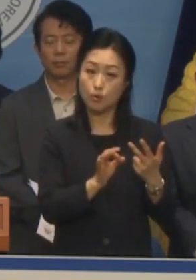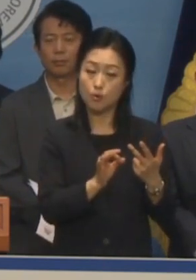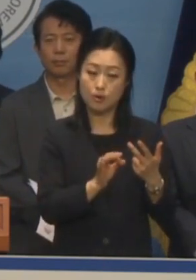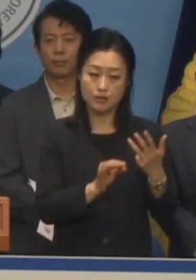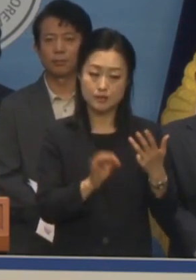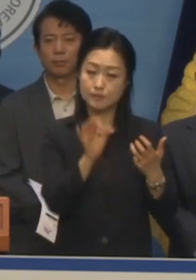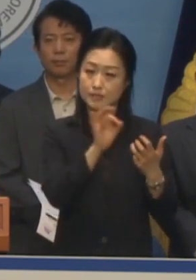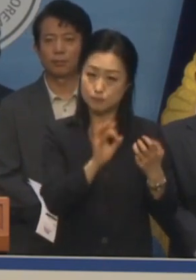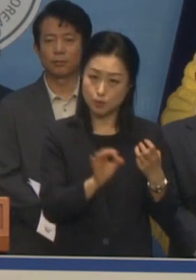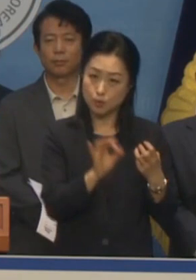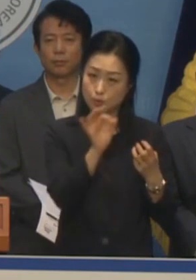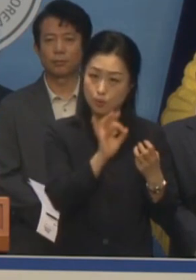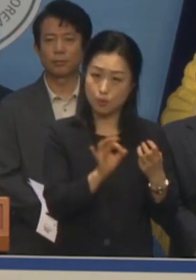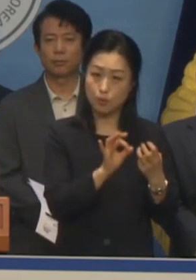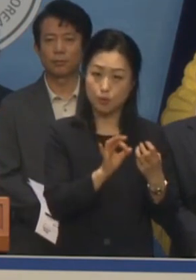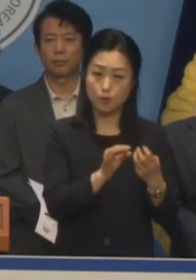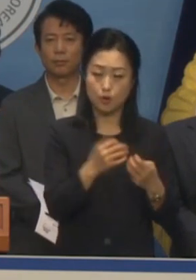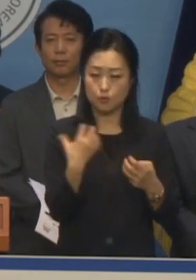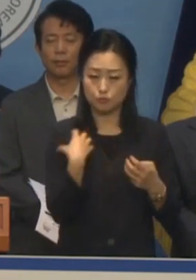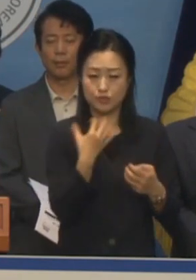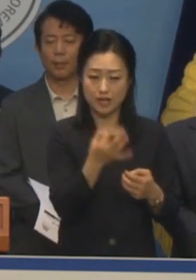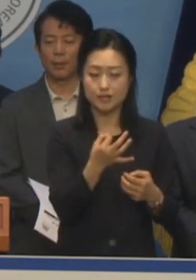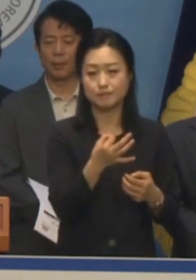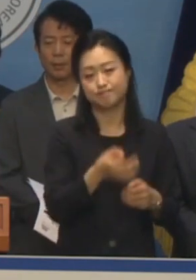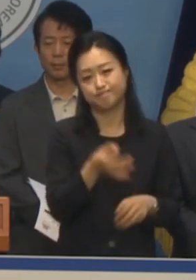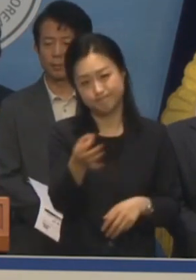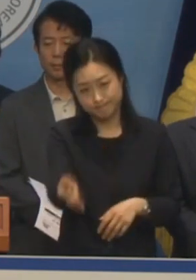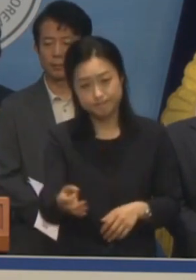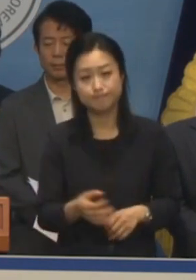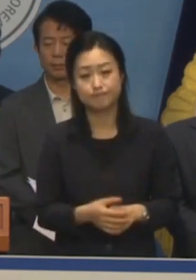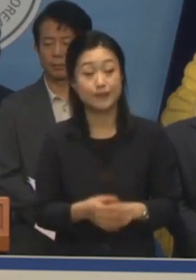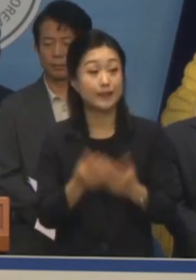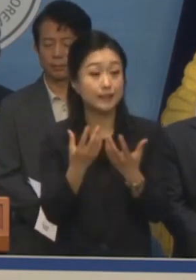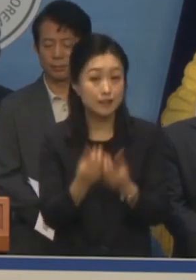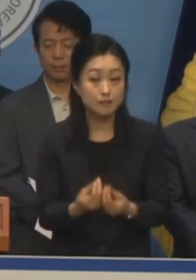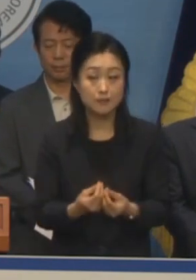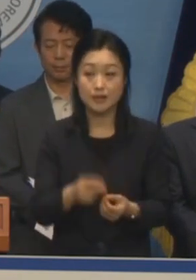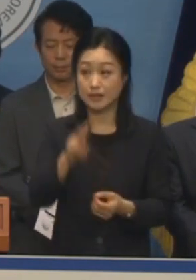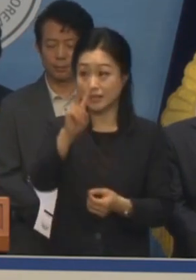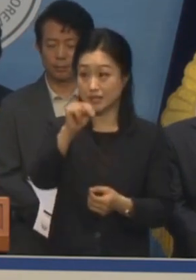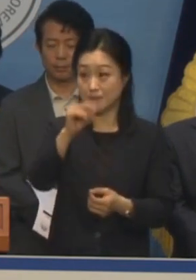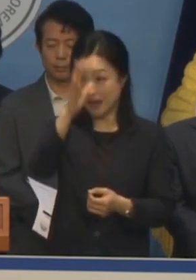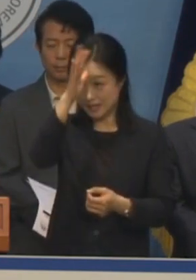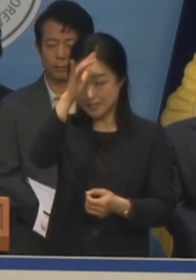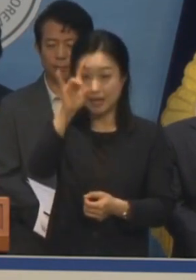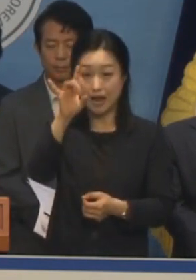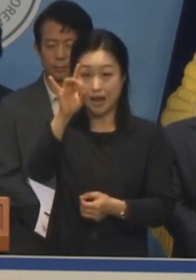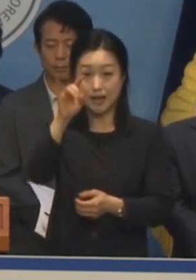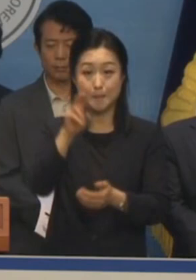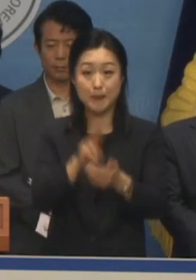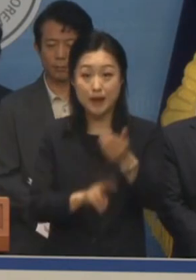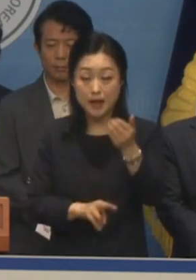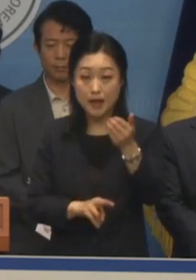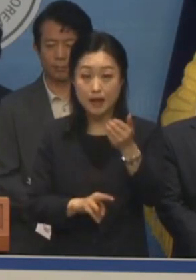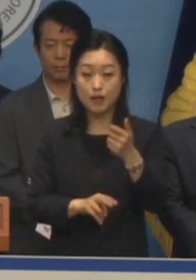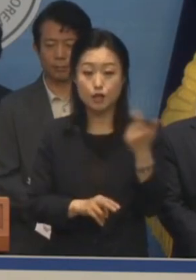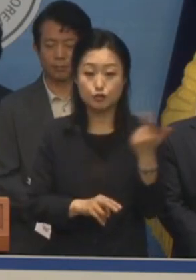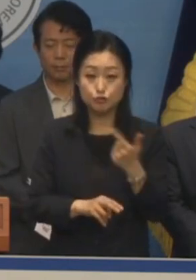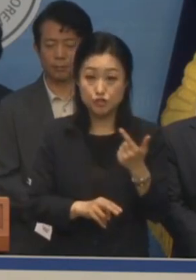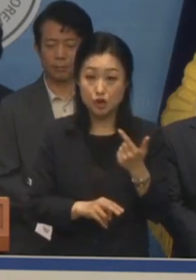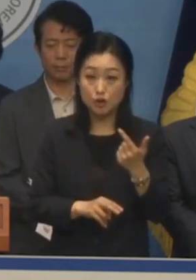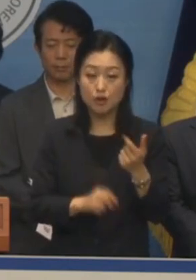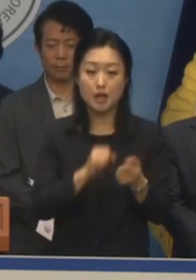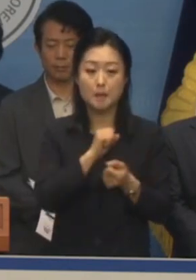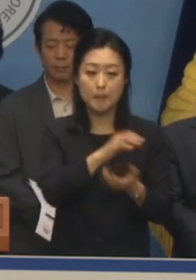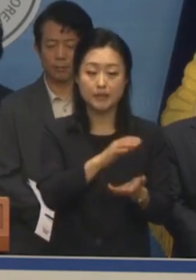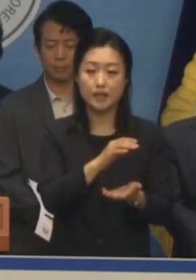27%에서 30%에 가까운 부담금을 전가하고 있습니다. 예를 들어 2만 원짜리 치킨 한 마리를 팔면 6천 원을